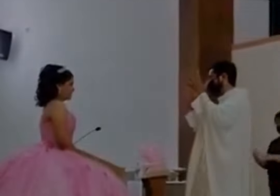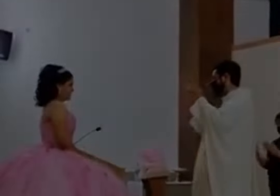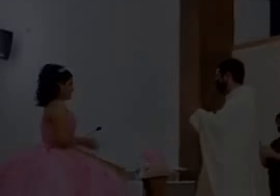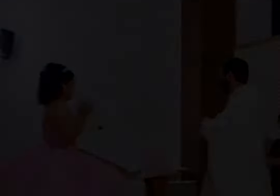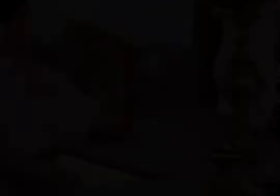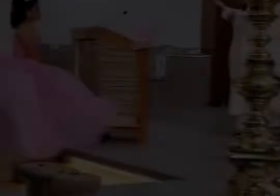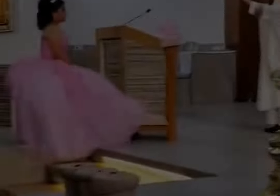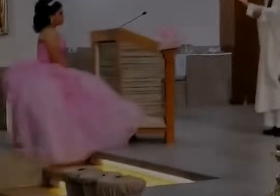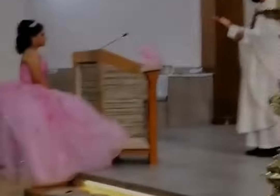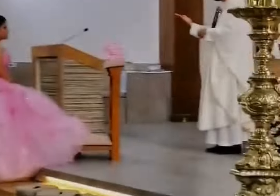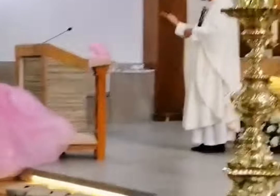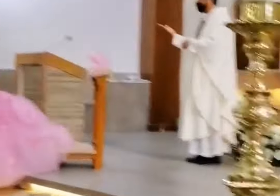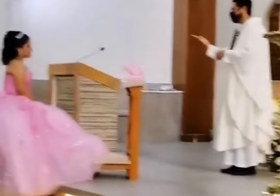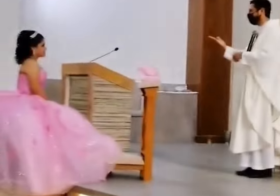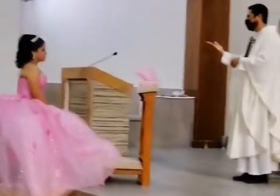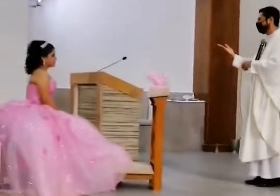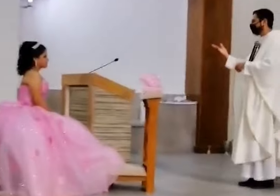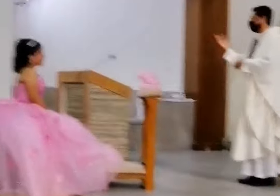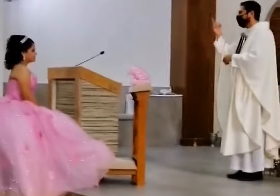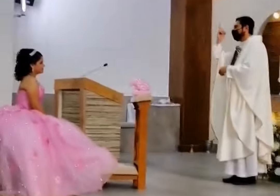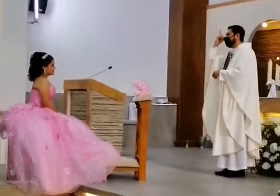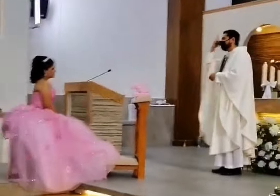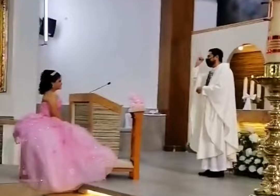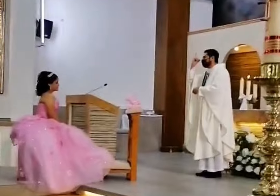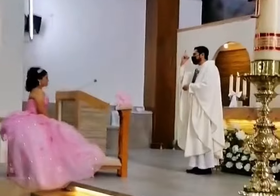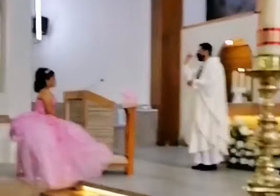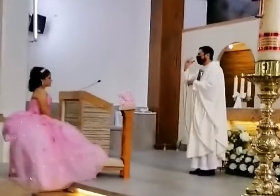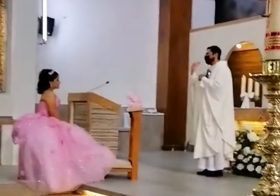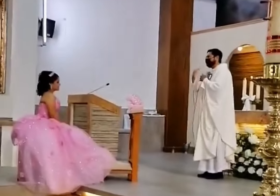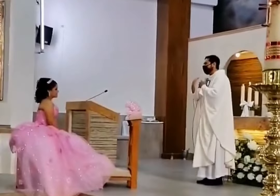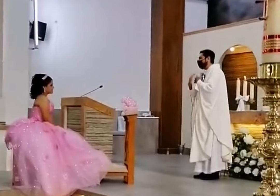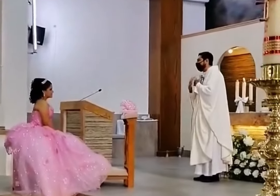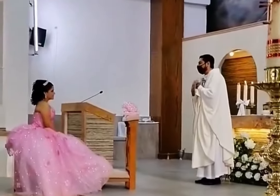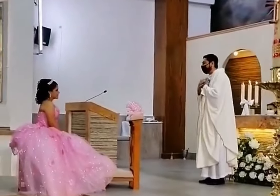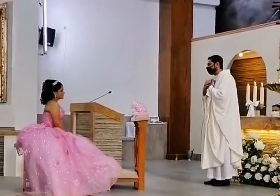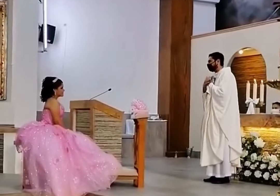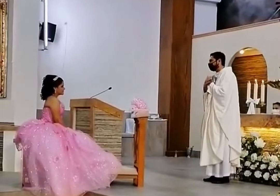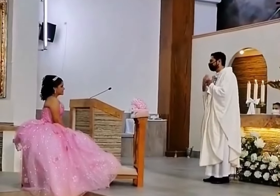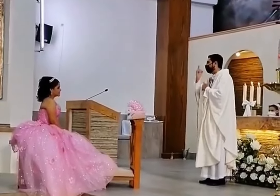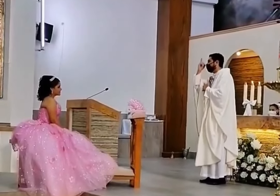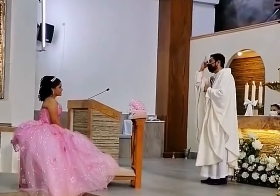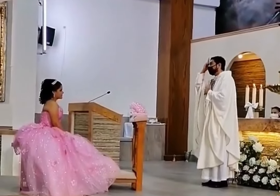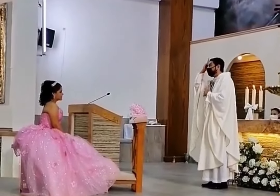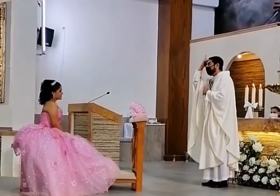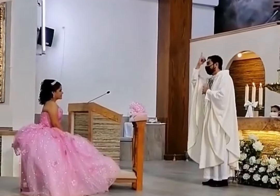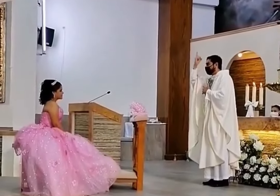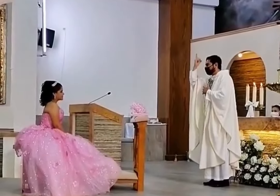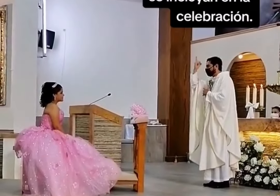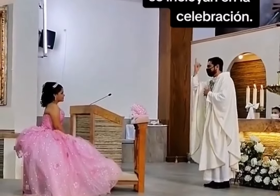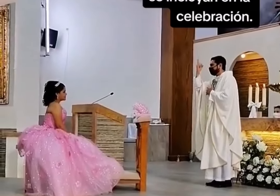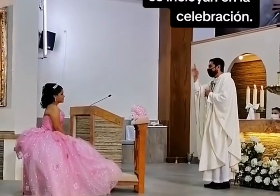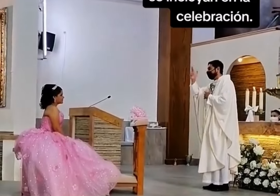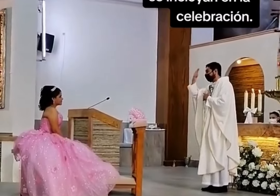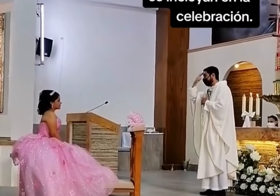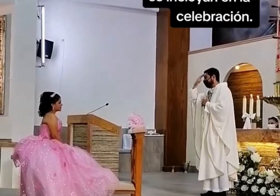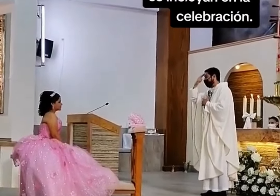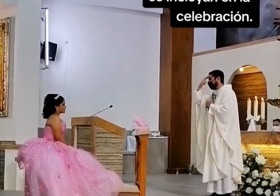lo hay tanto aquí en el país y vemos que sí, ya se está instaurando esto. Y espero de verdad